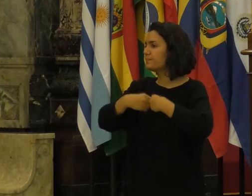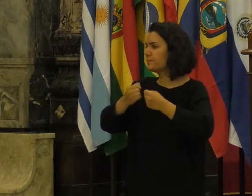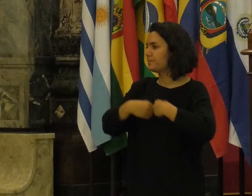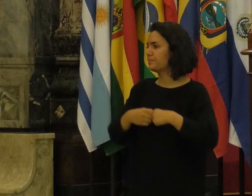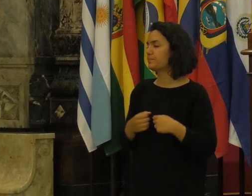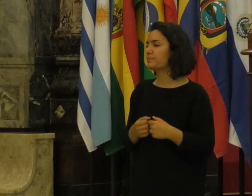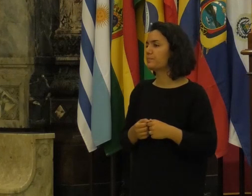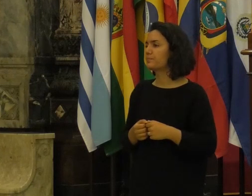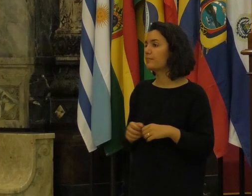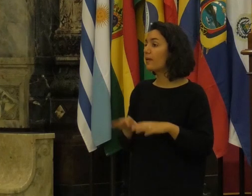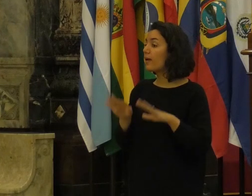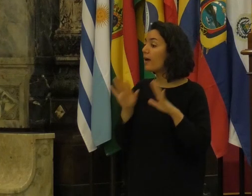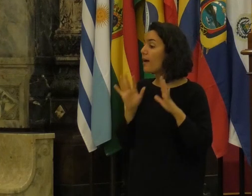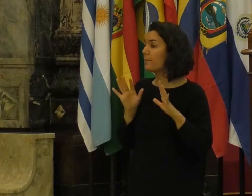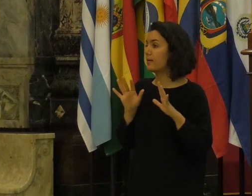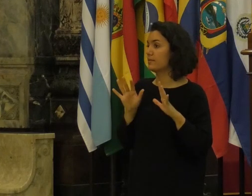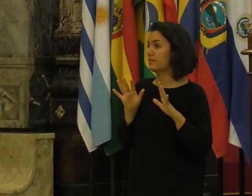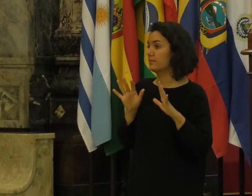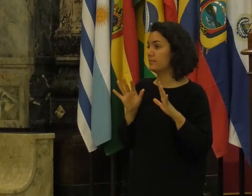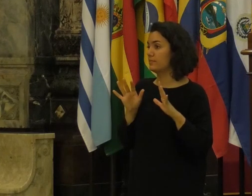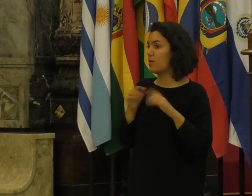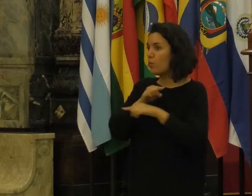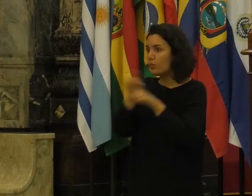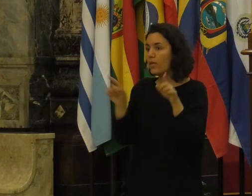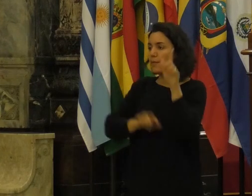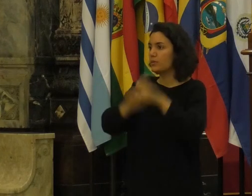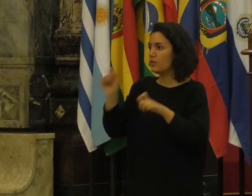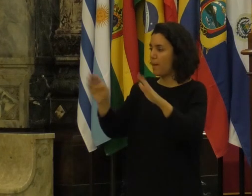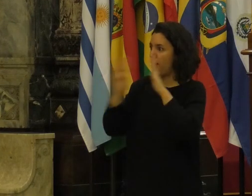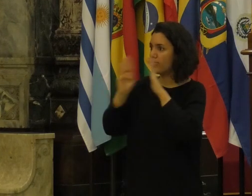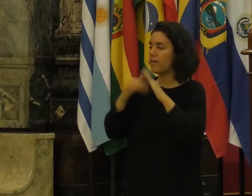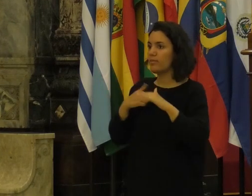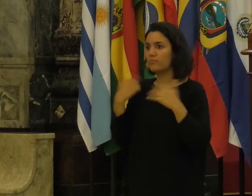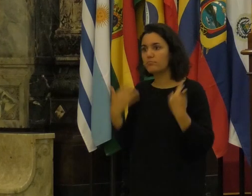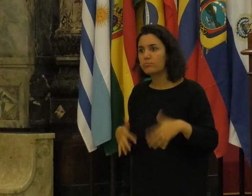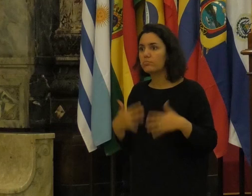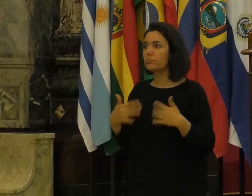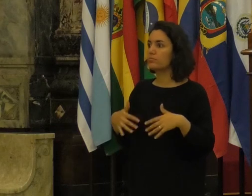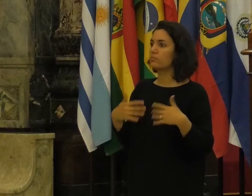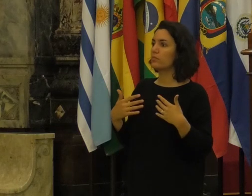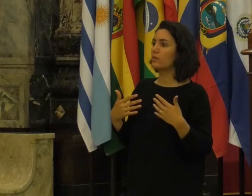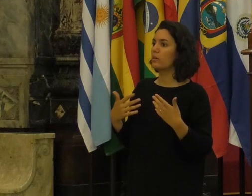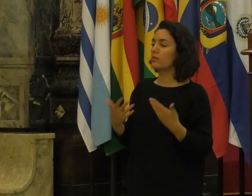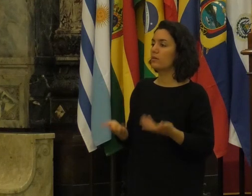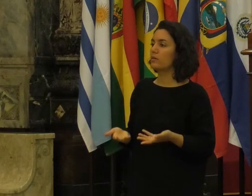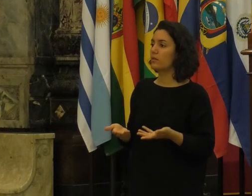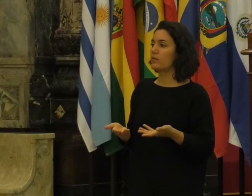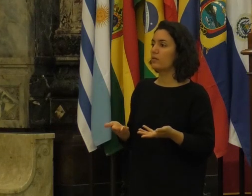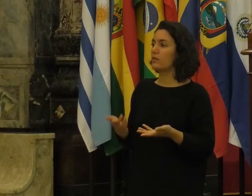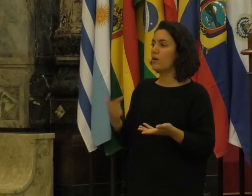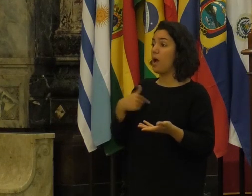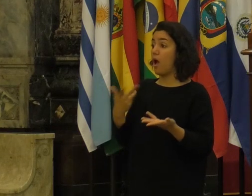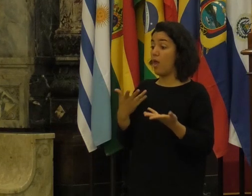Quizás he agobiado a quienes me escuchan con una aproximación